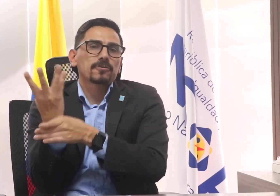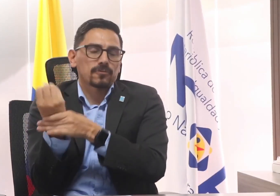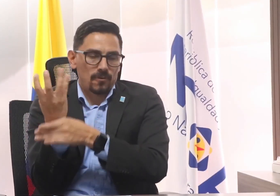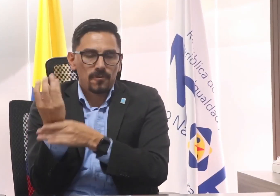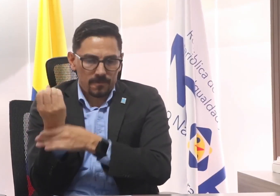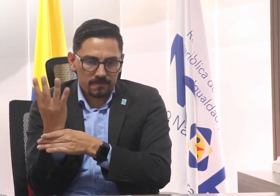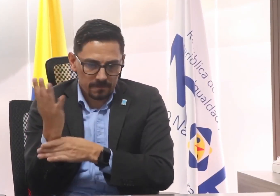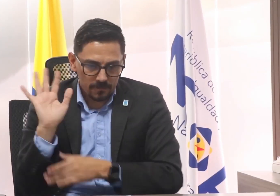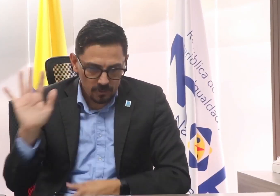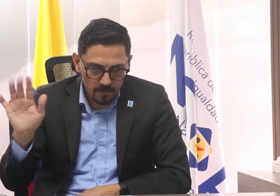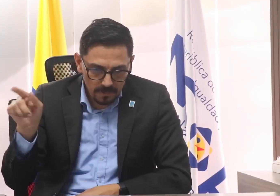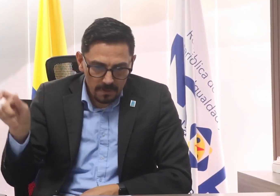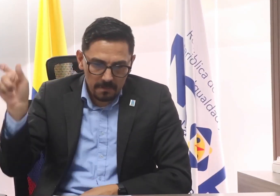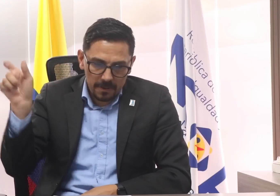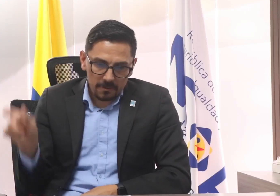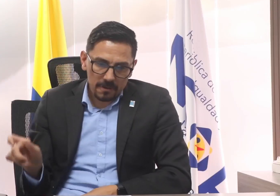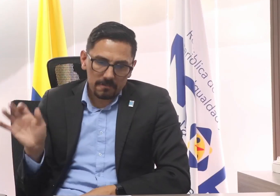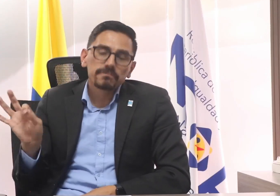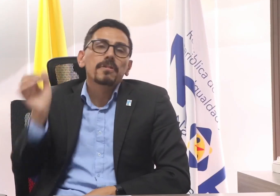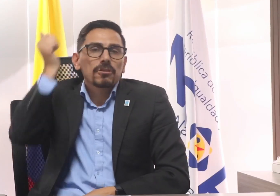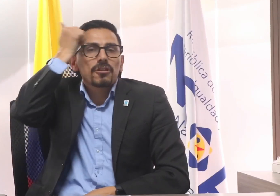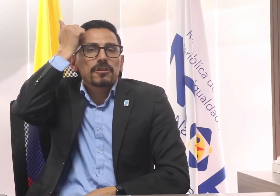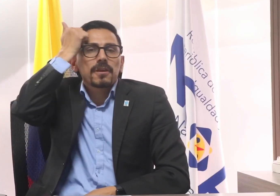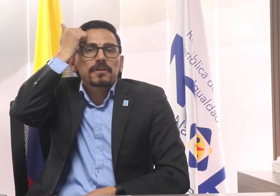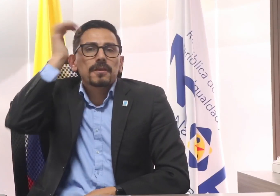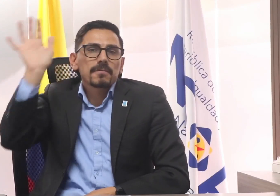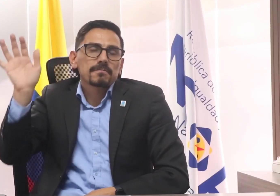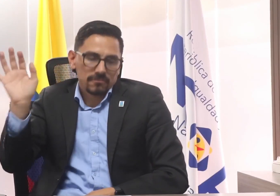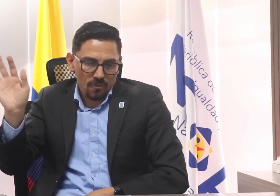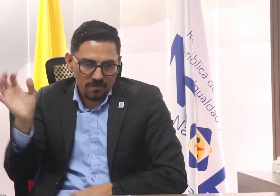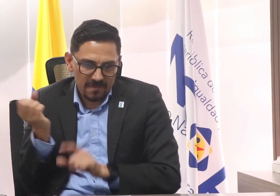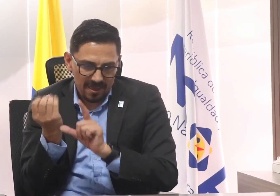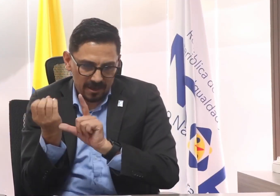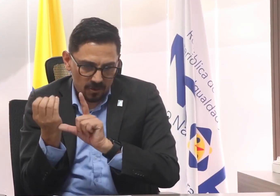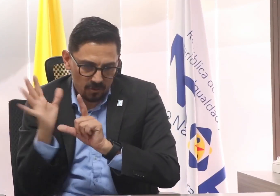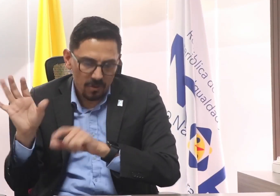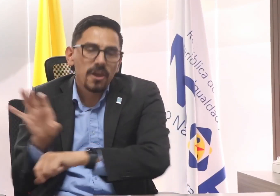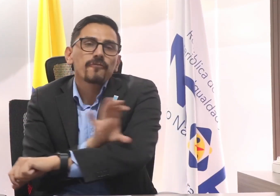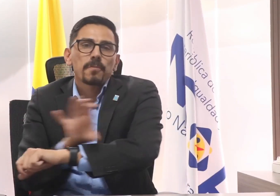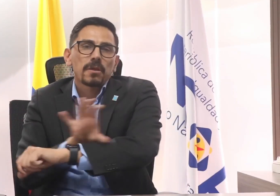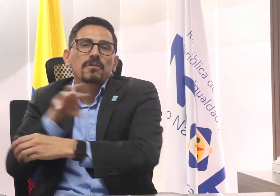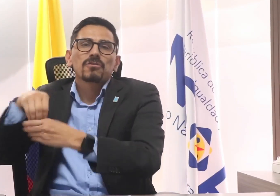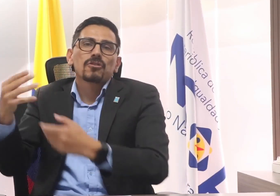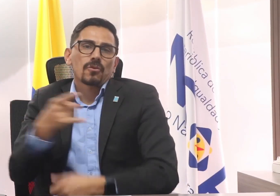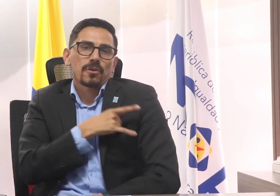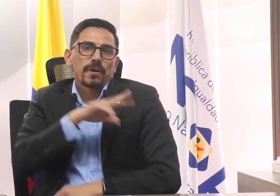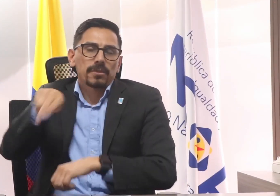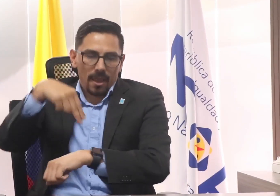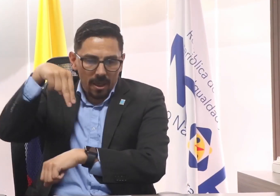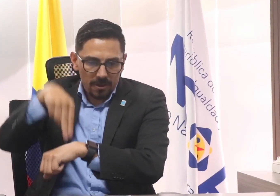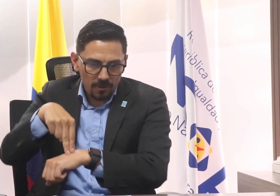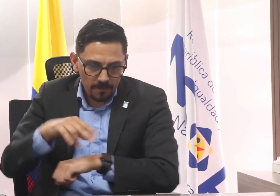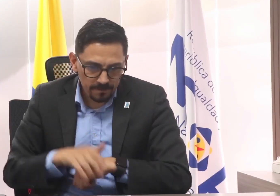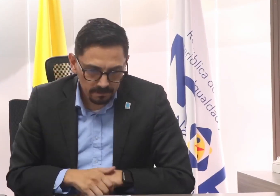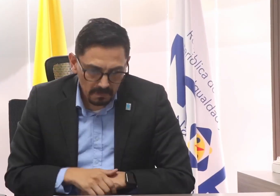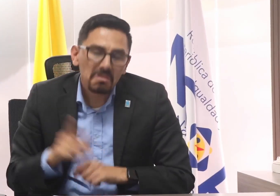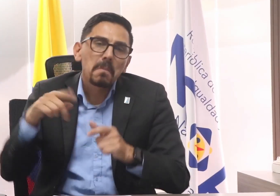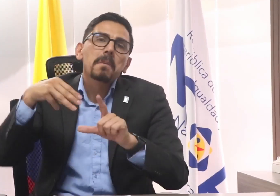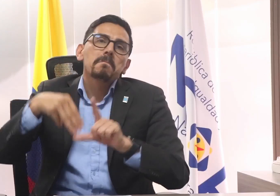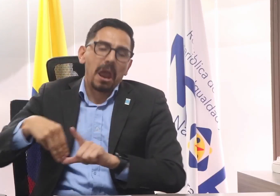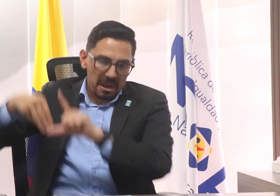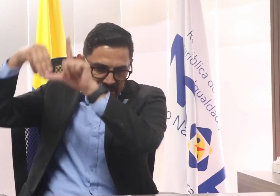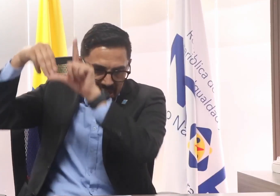Pasto. Él es docente, licenciado en informática, magíster